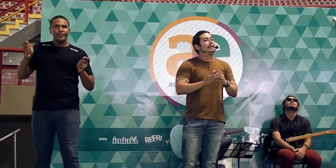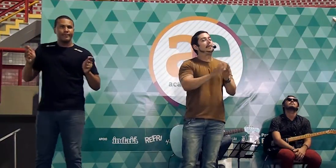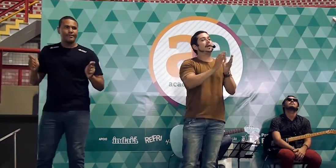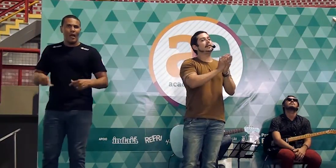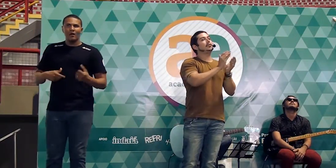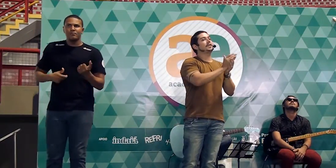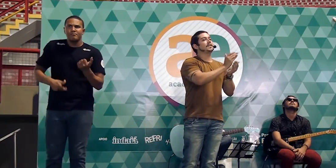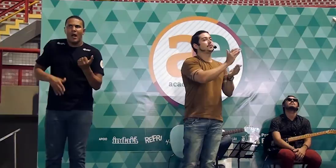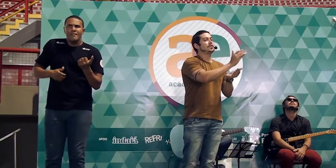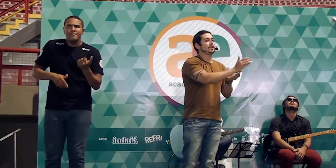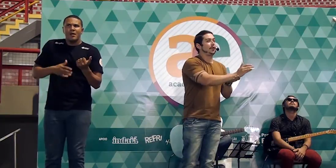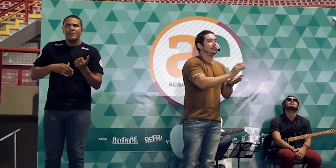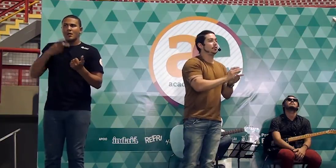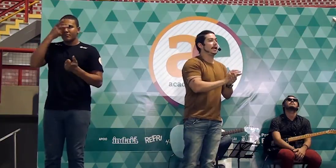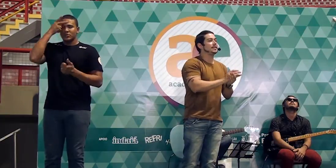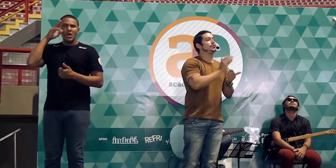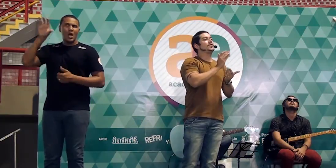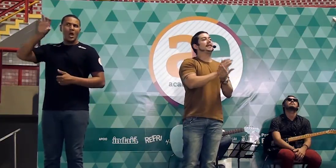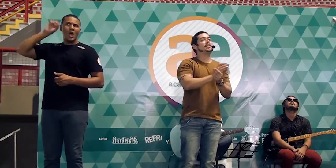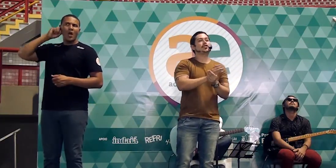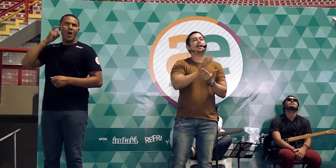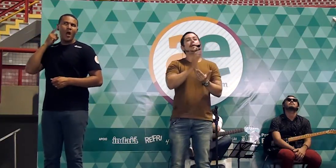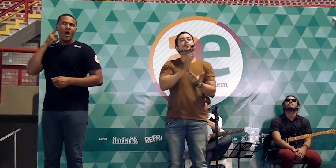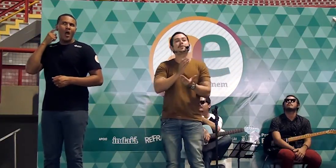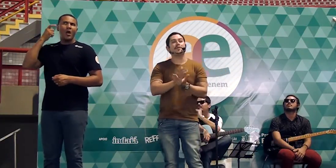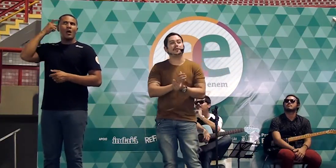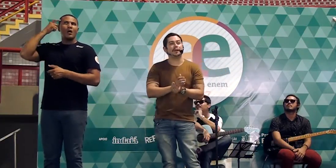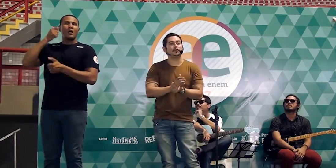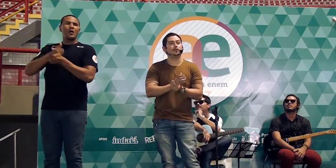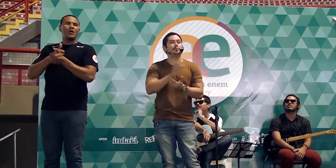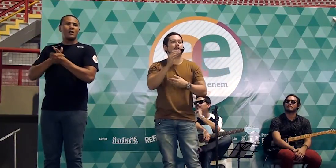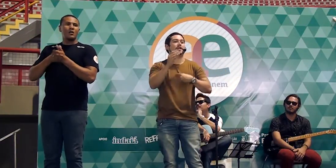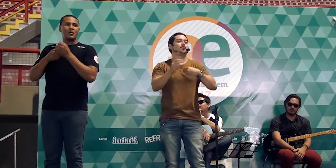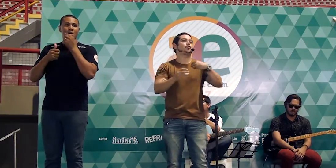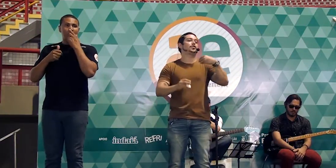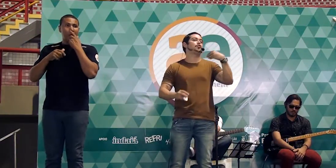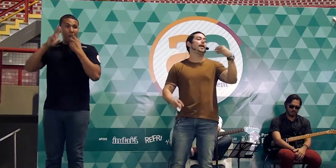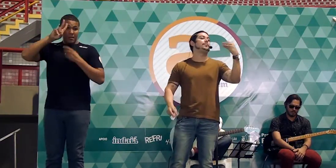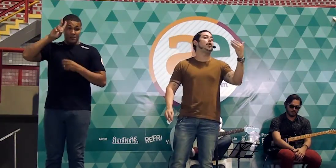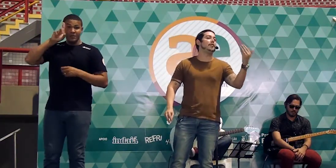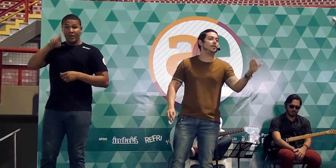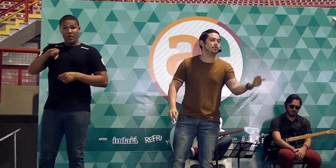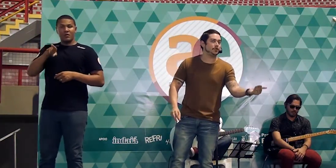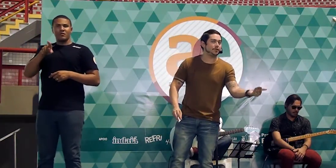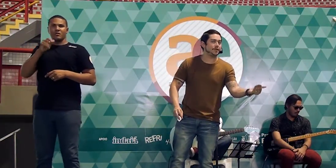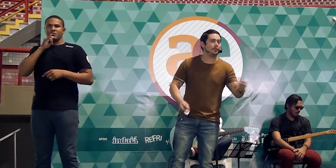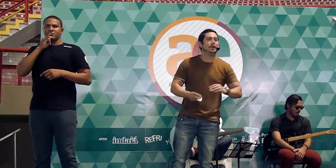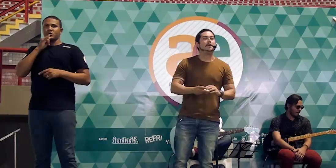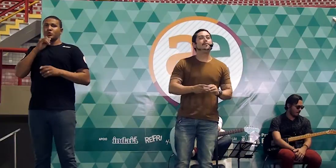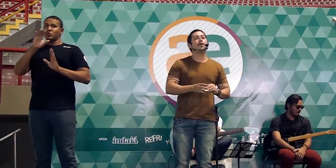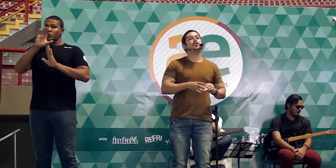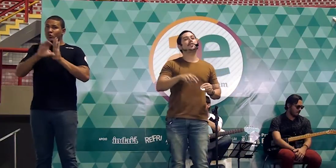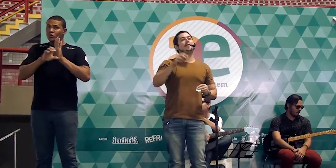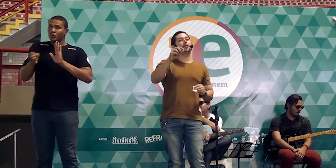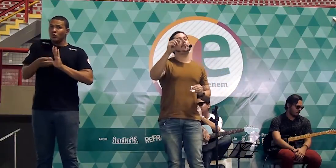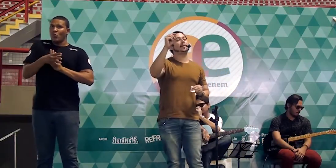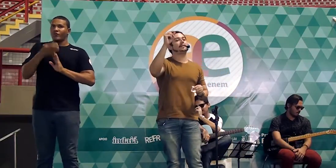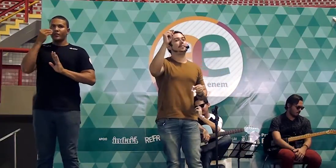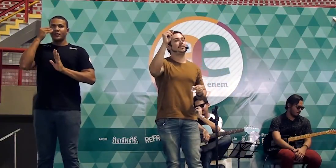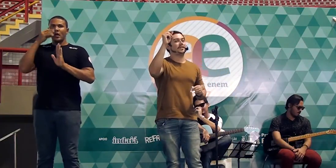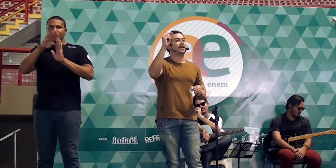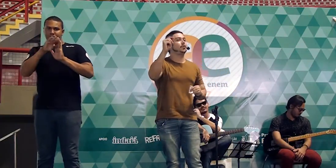tá? Lembrando que quando essas músicas foram montadas, nós ainda estávamos vivendo um processo de construção de uma nova Constituição. Não